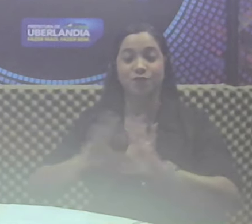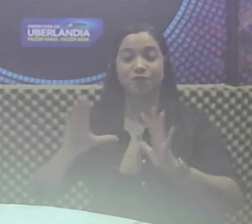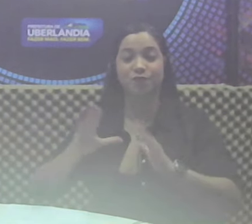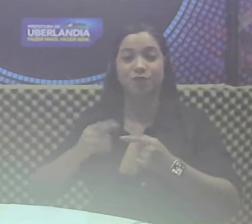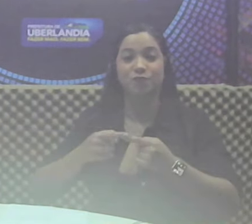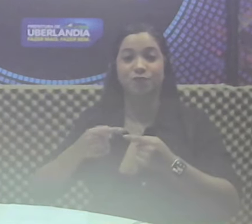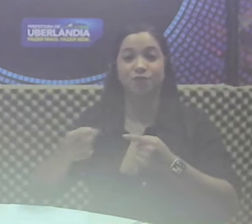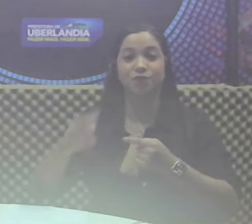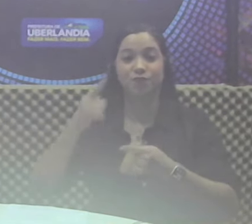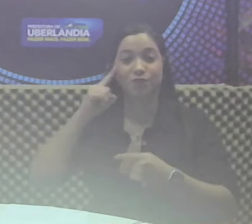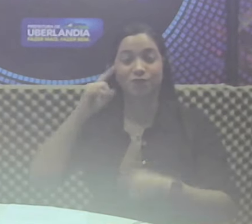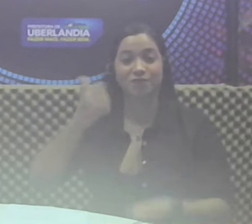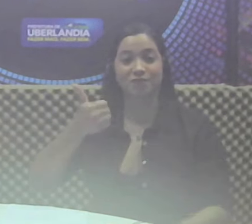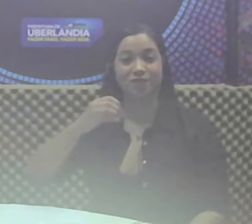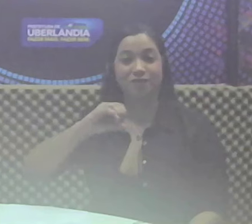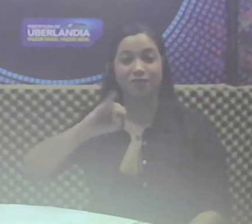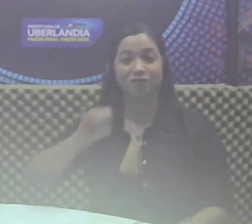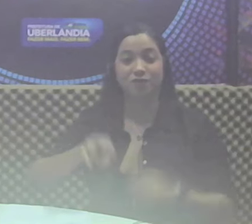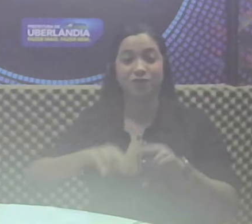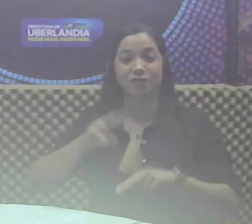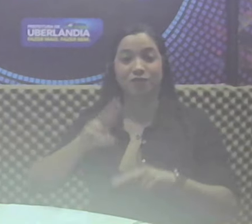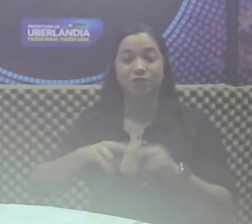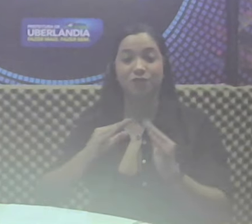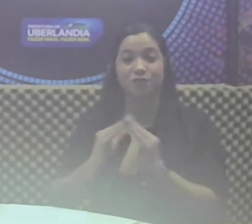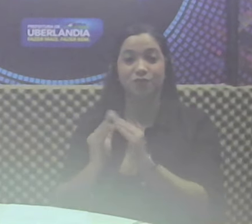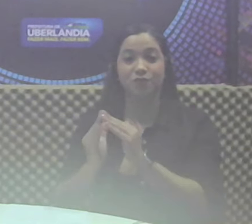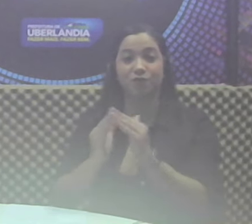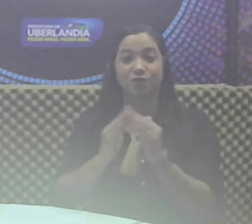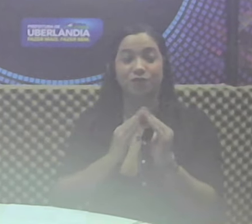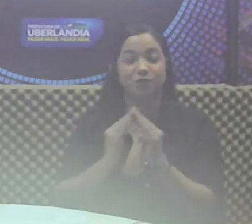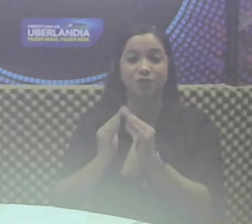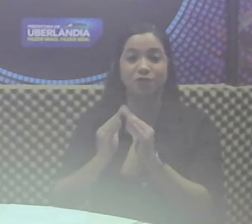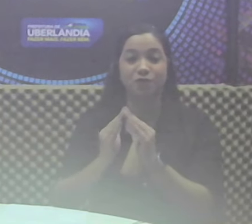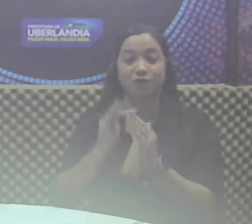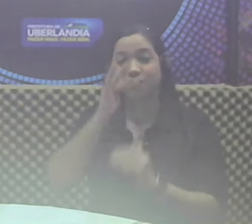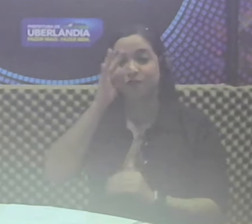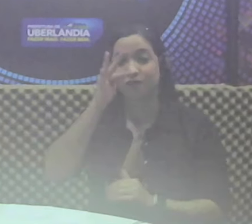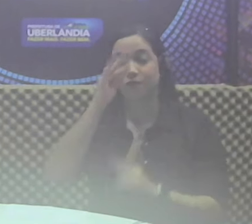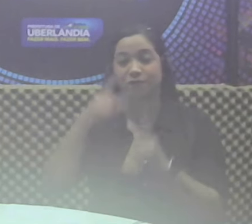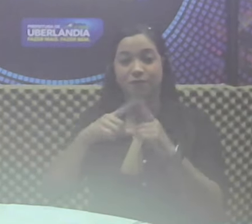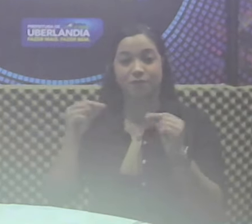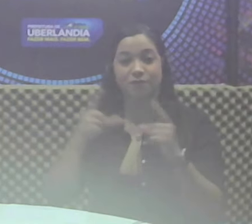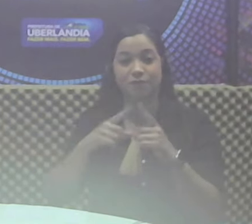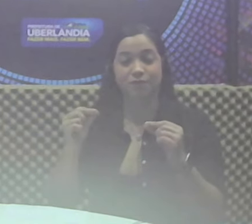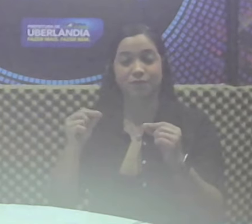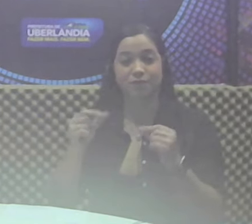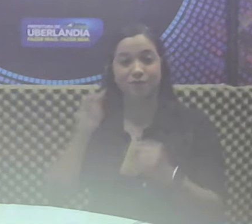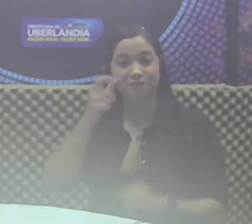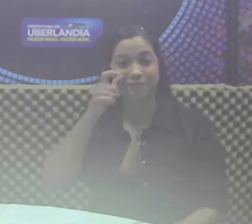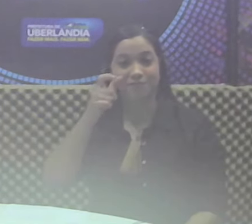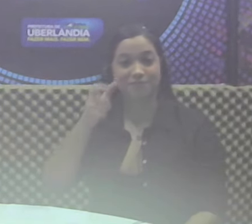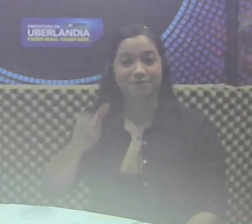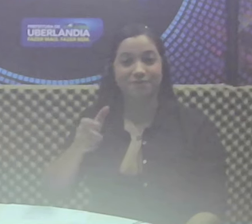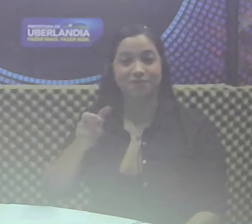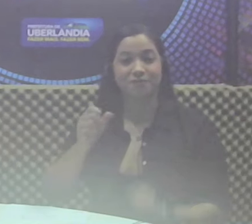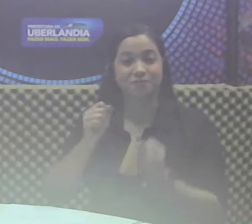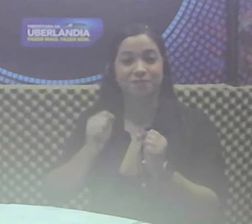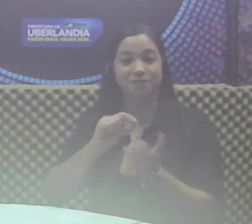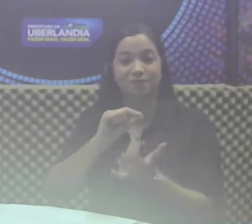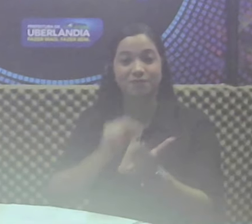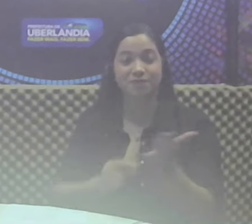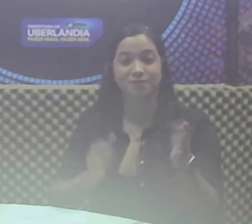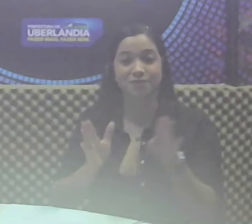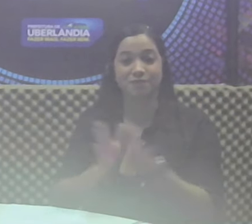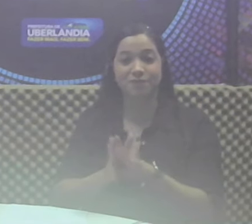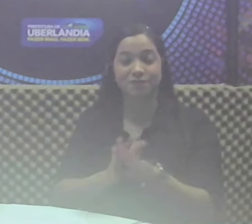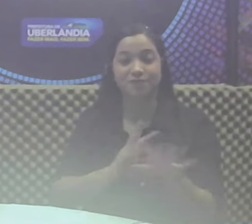do dia 19 de junho a moradores da região do bairro Jardim Brasília. Os interessados poderão se inscrever até a